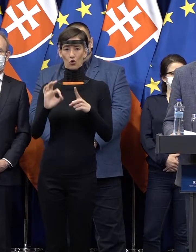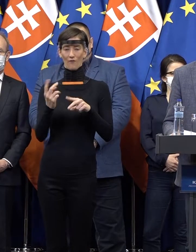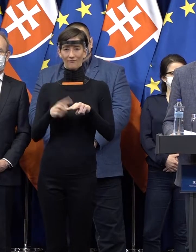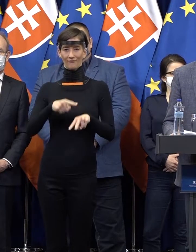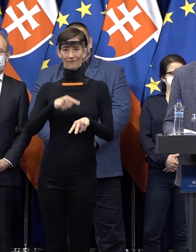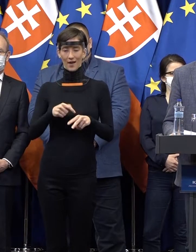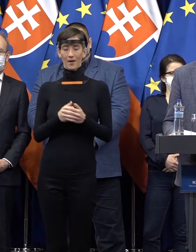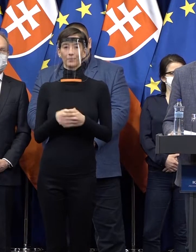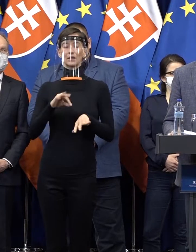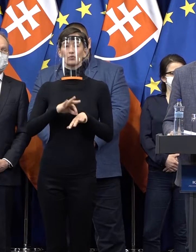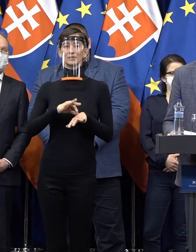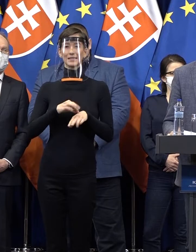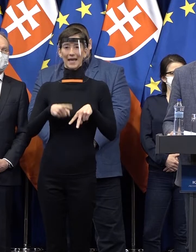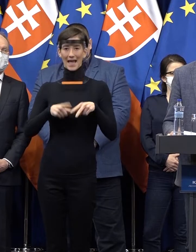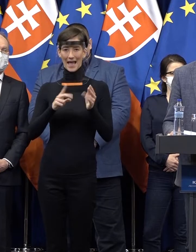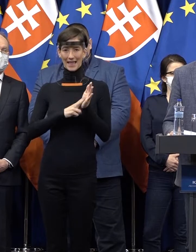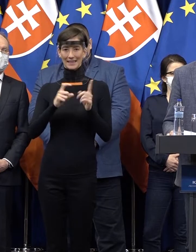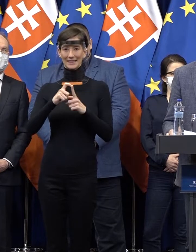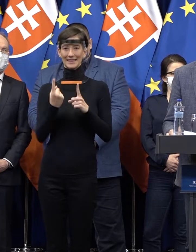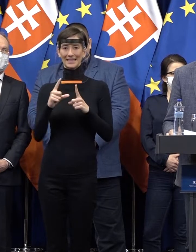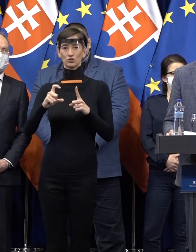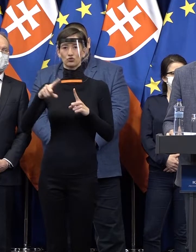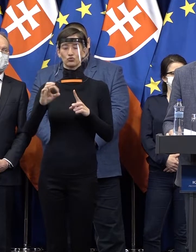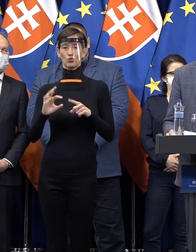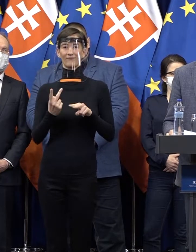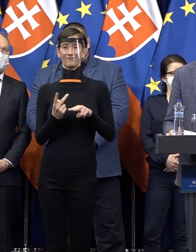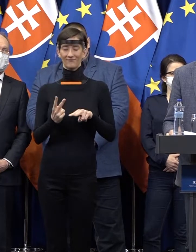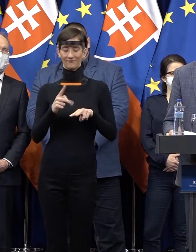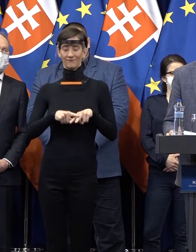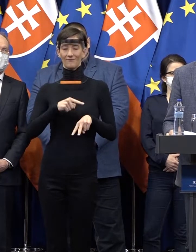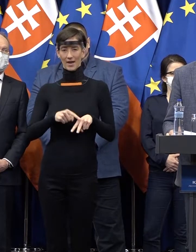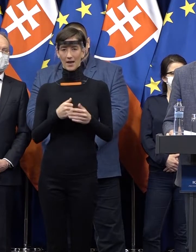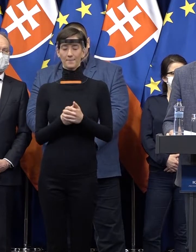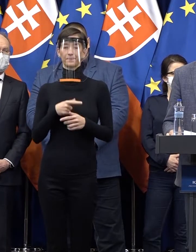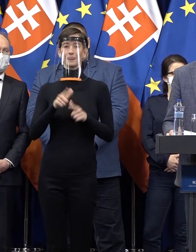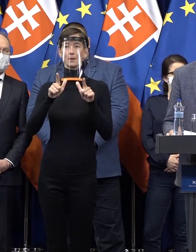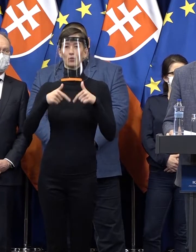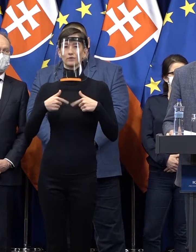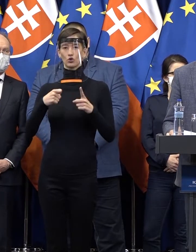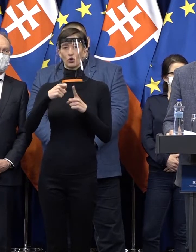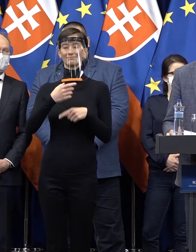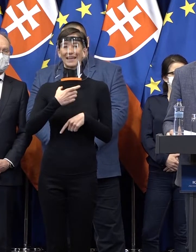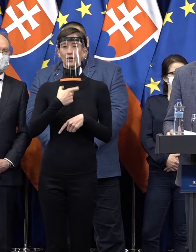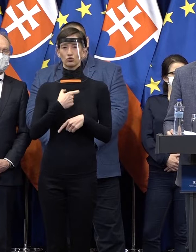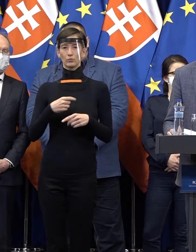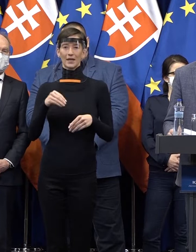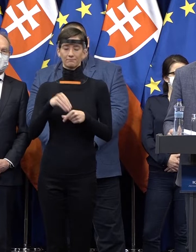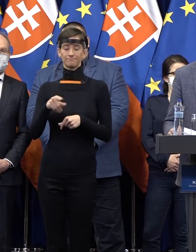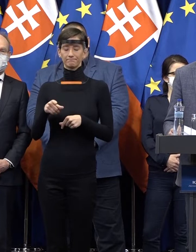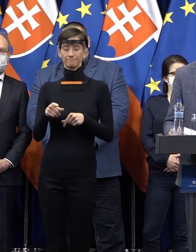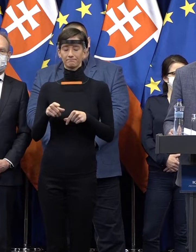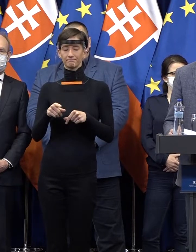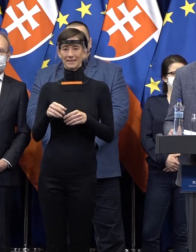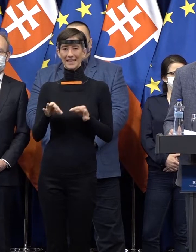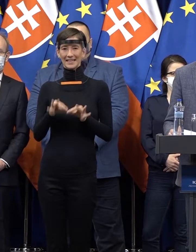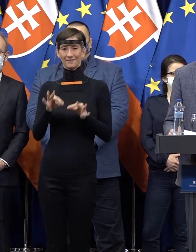Andičová, vedúca odborníčka na epidemiológiu, profesor Krčméry, infektológ a verejné